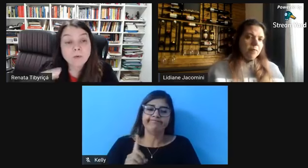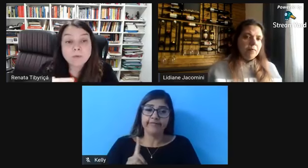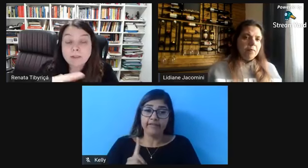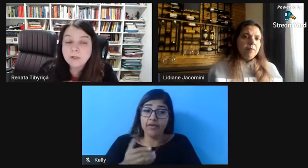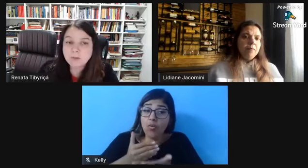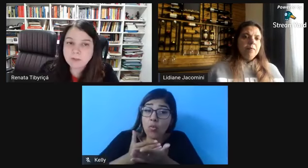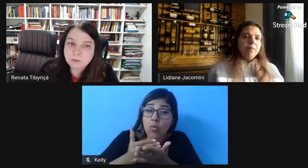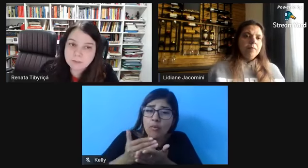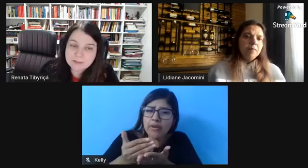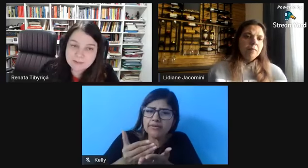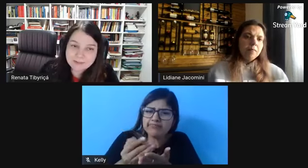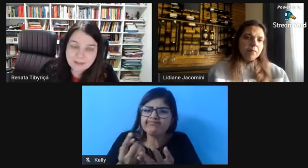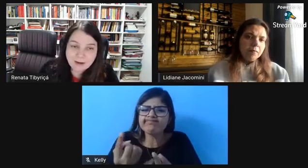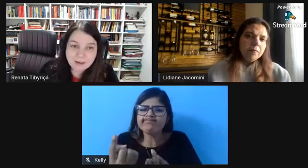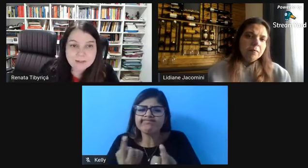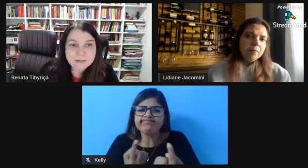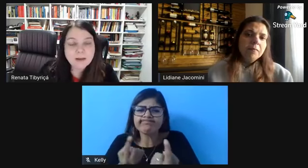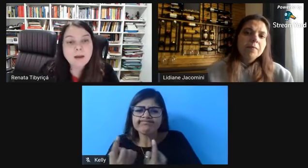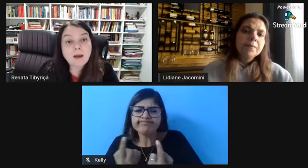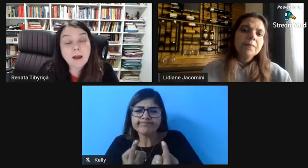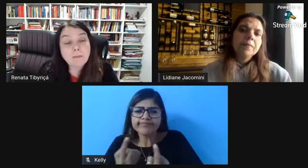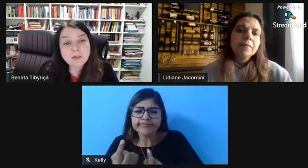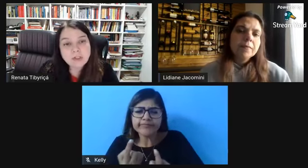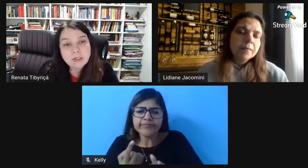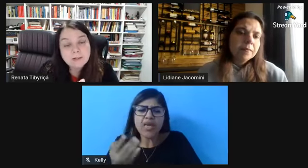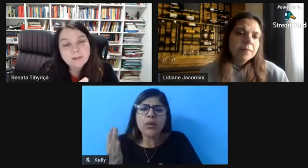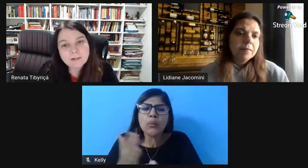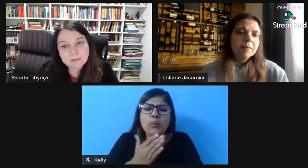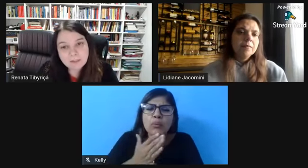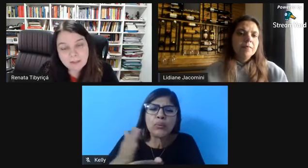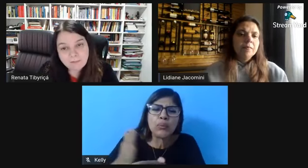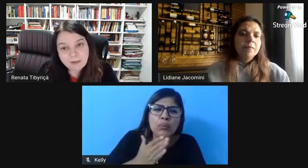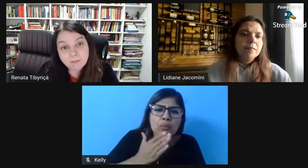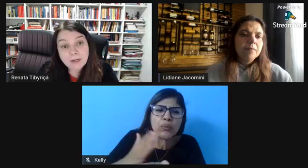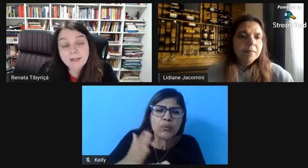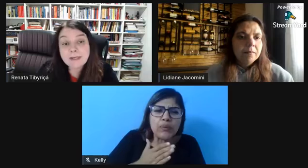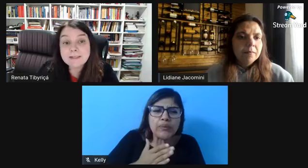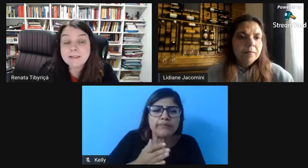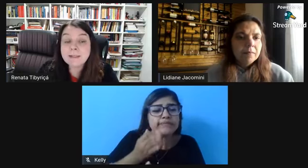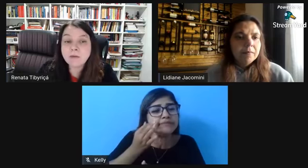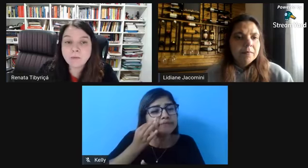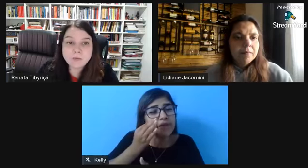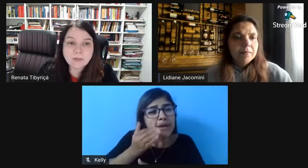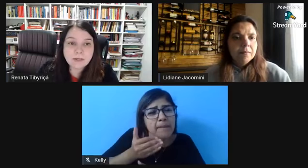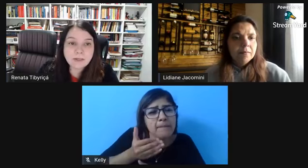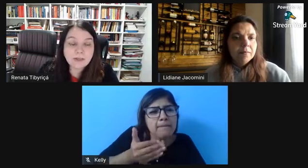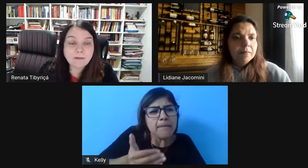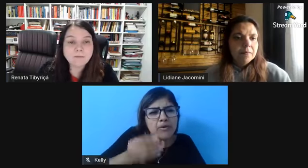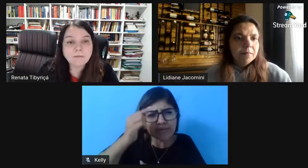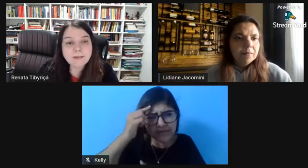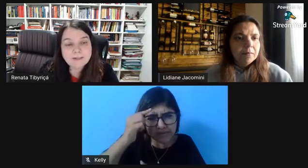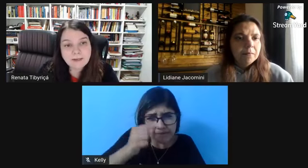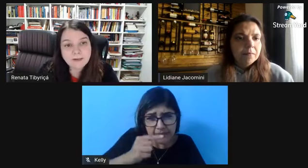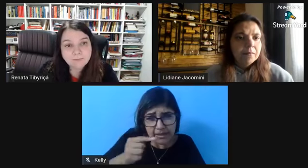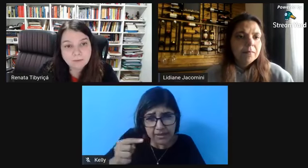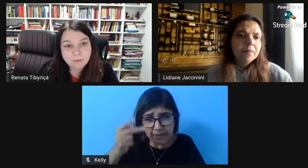a fazer alguns atendimentos presenciais a partir da semana que vem, para aqueles que não conseguirem